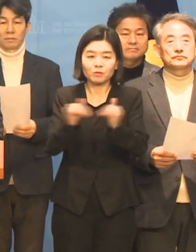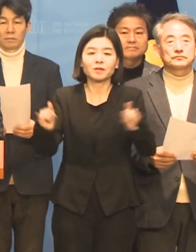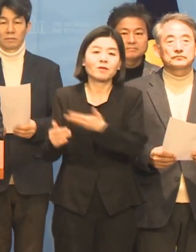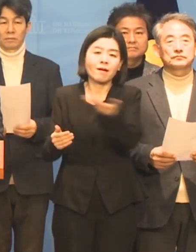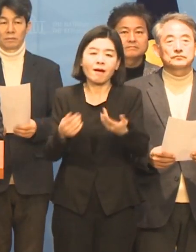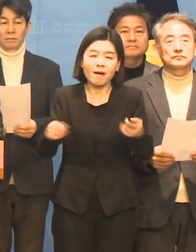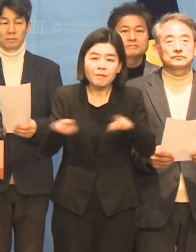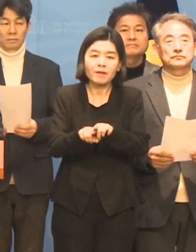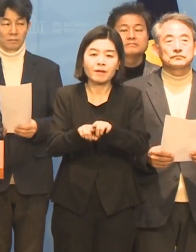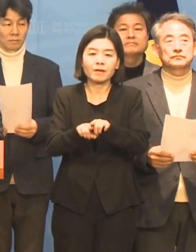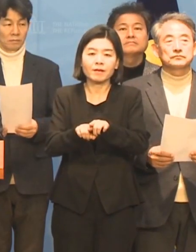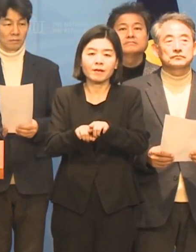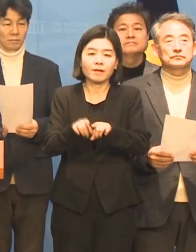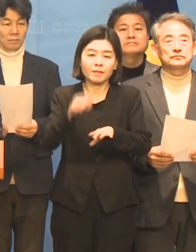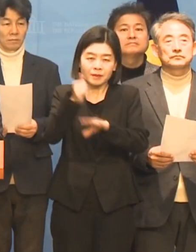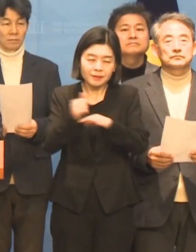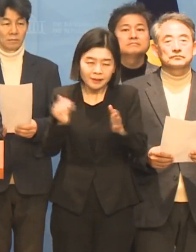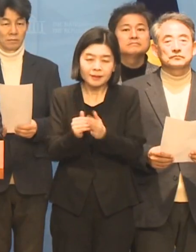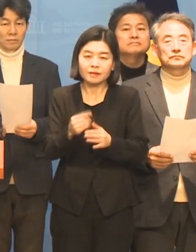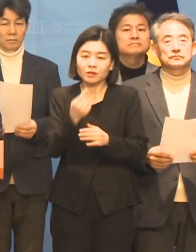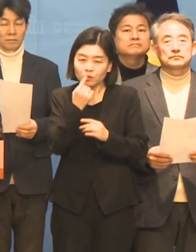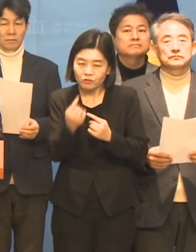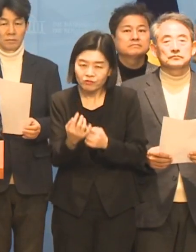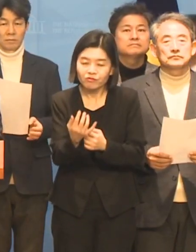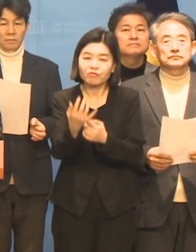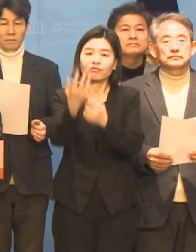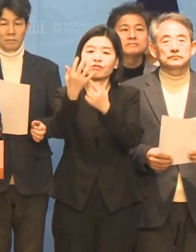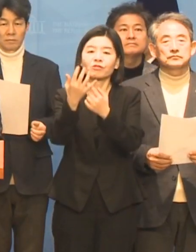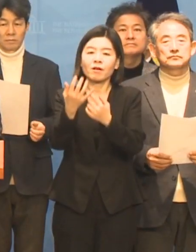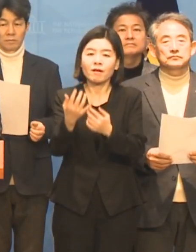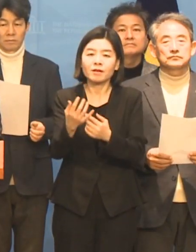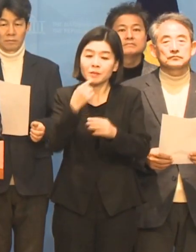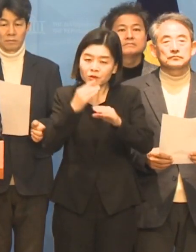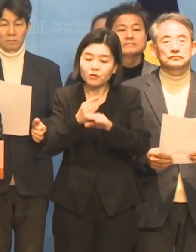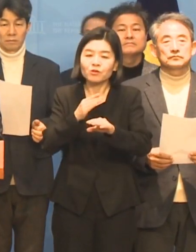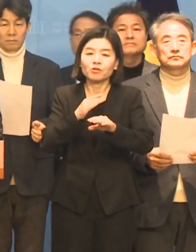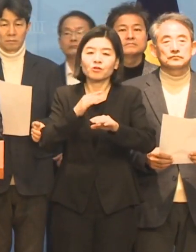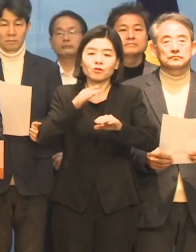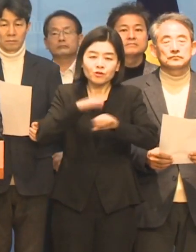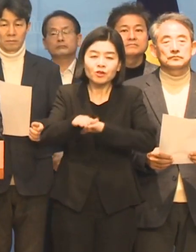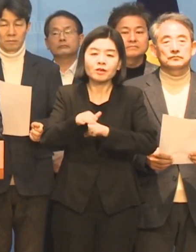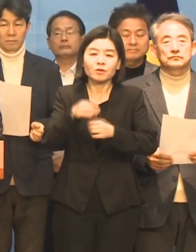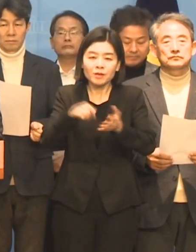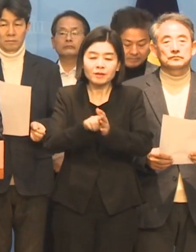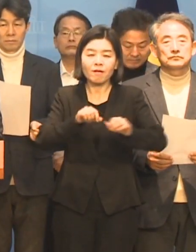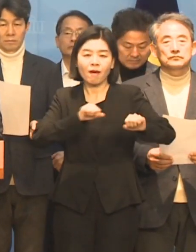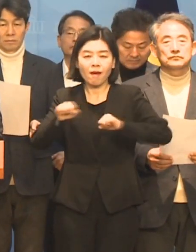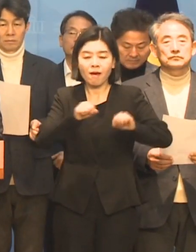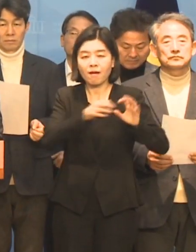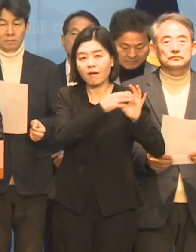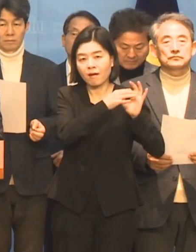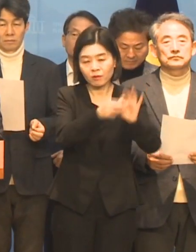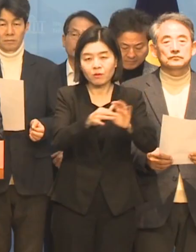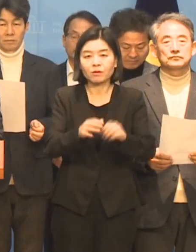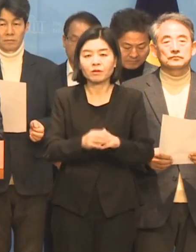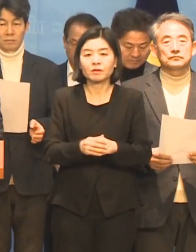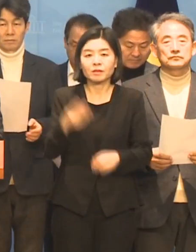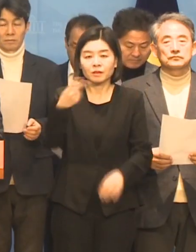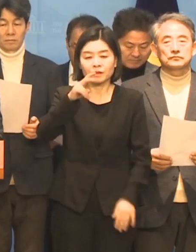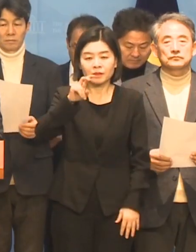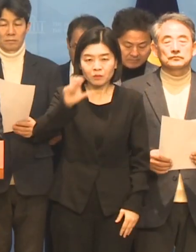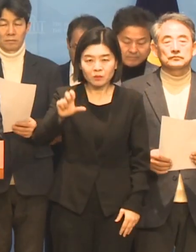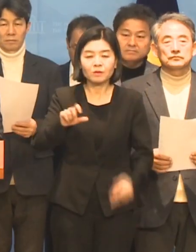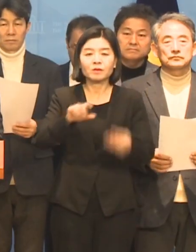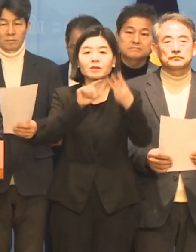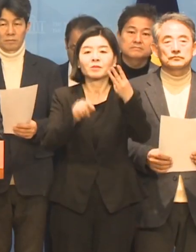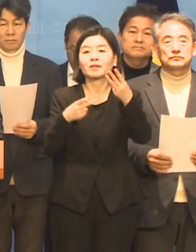마지막까지 촛불을 들고 민주주의를 지키기 위해 행동을 멈추지 않을 것입니다. 2025년 3월